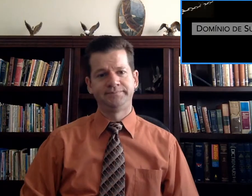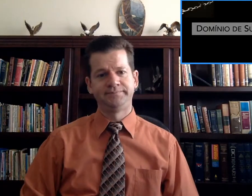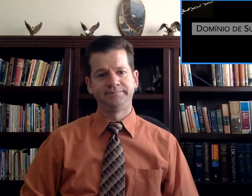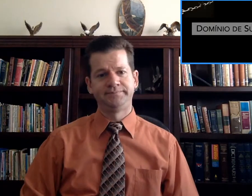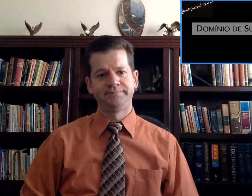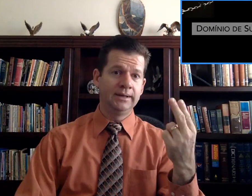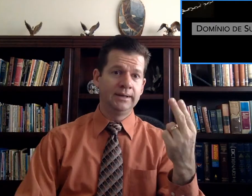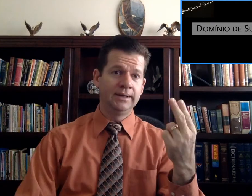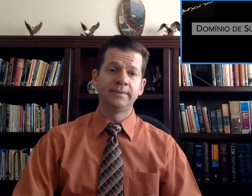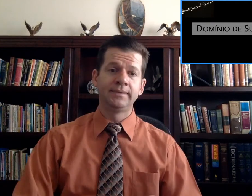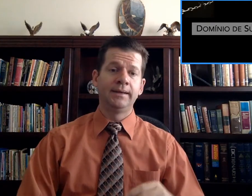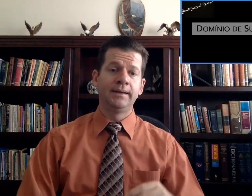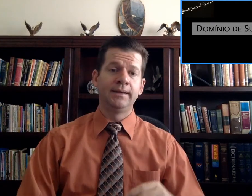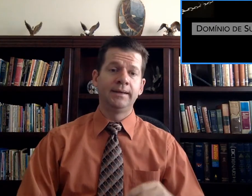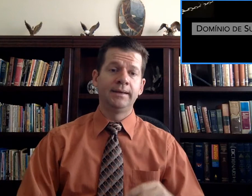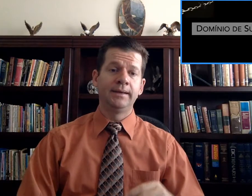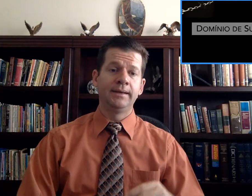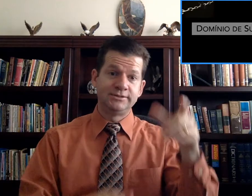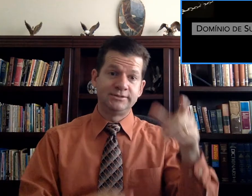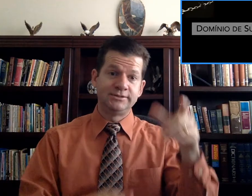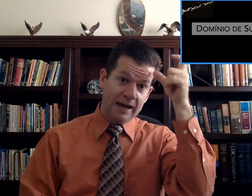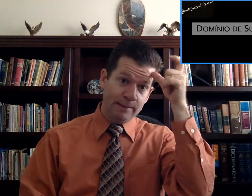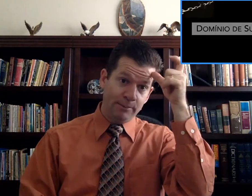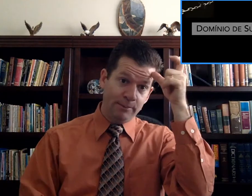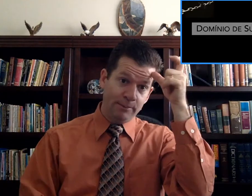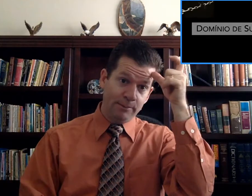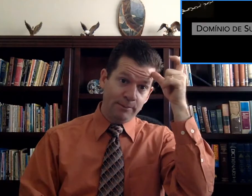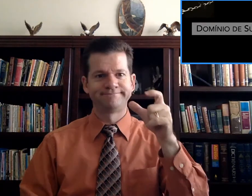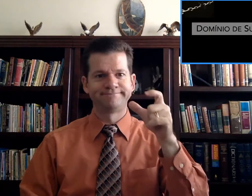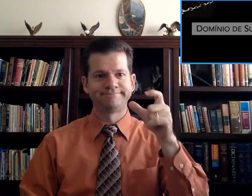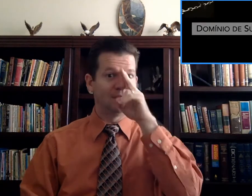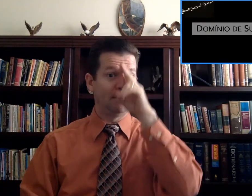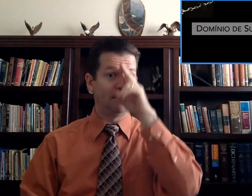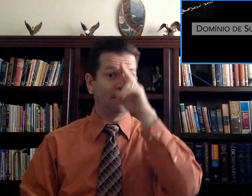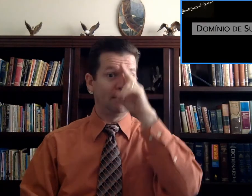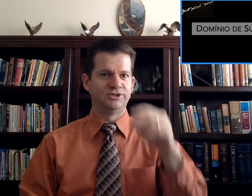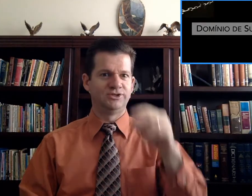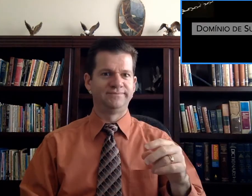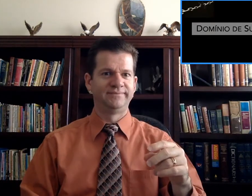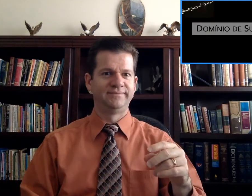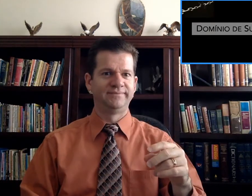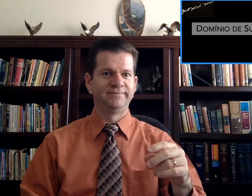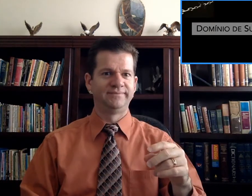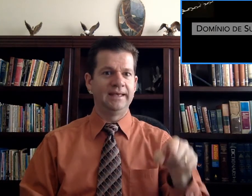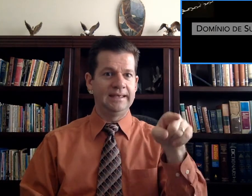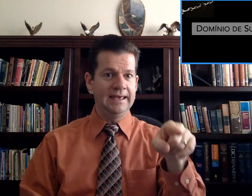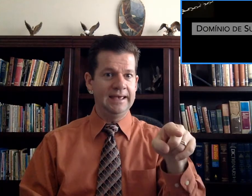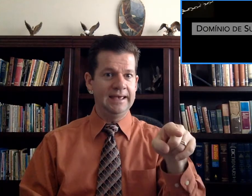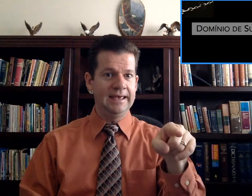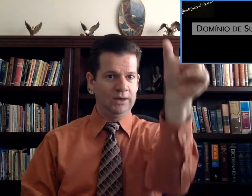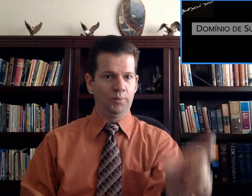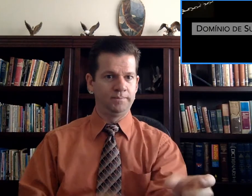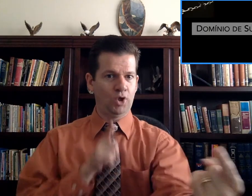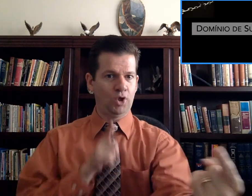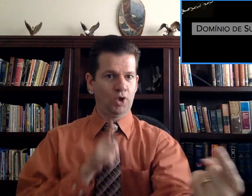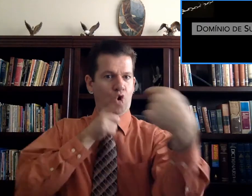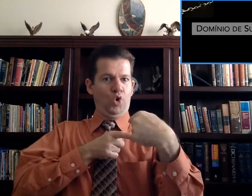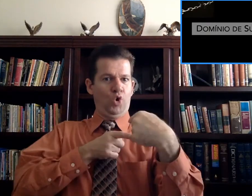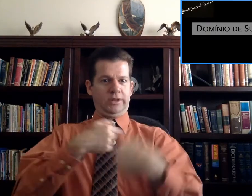Ou então, às vezes, o diabo é mais forte. E ele, então, contra